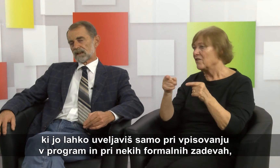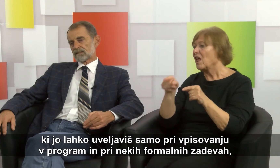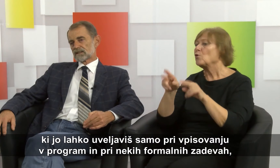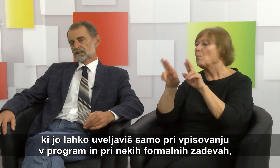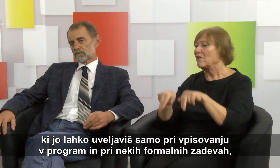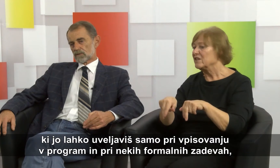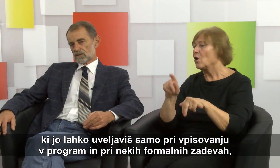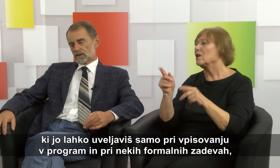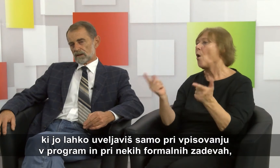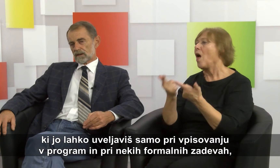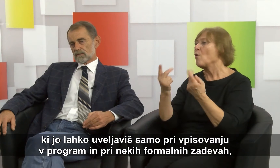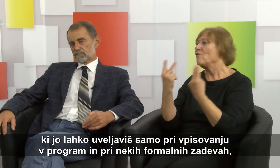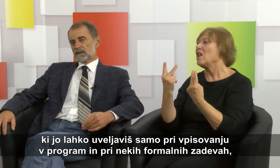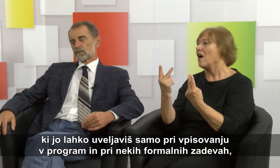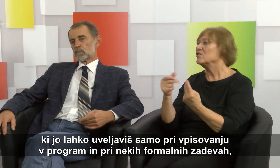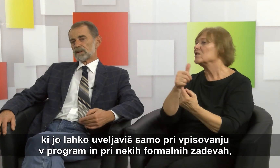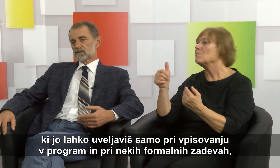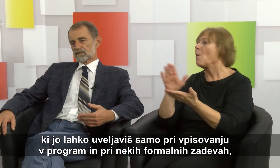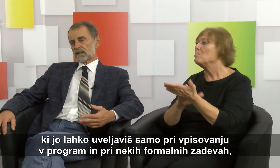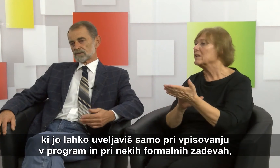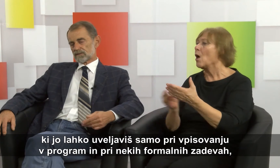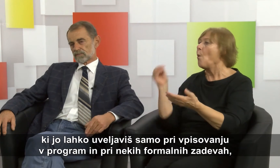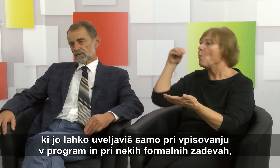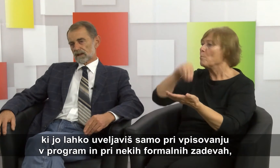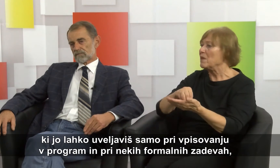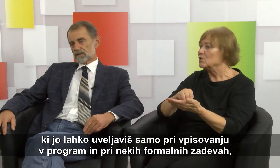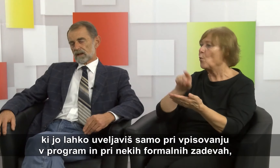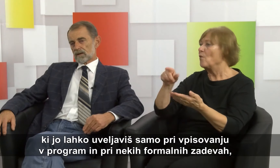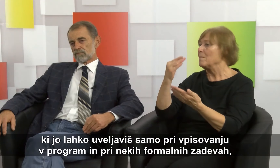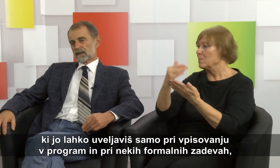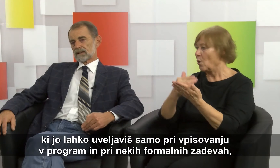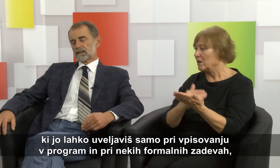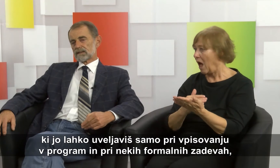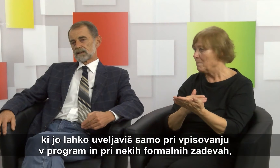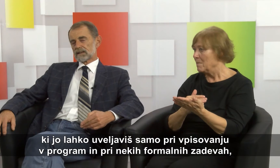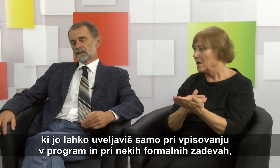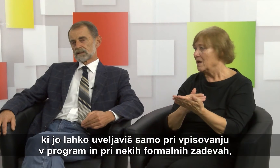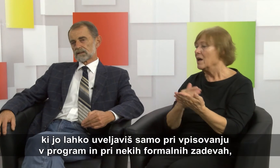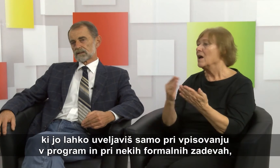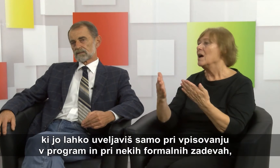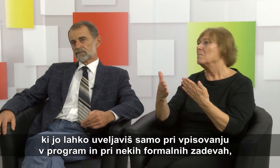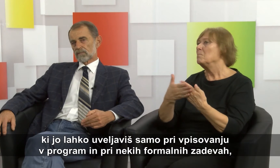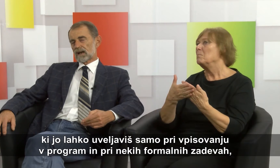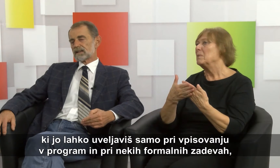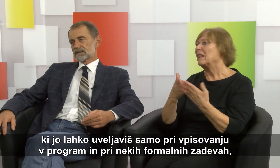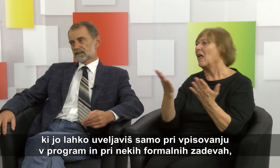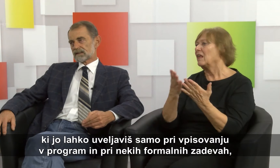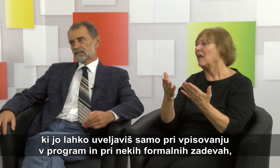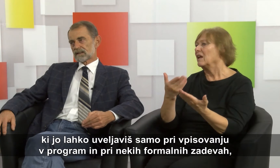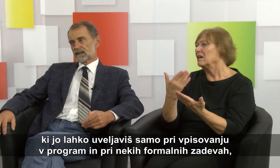uveljaviš samo pri upisovanju v program, pri nekih formalnih zadevah,